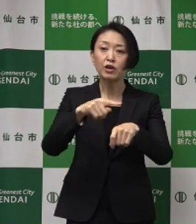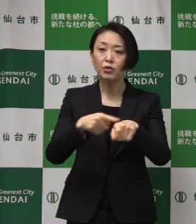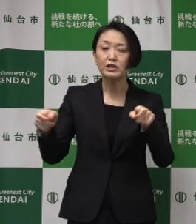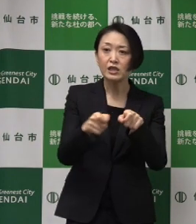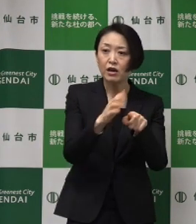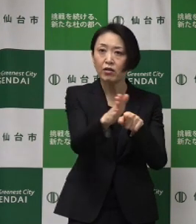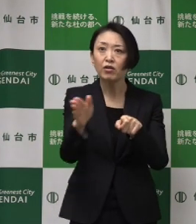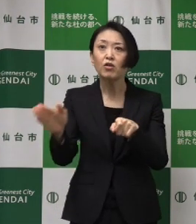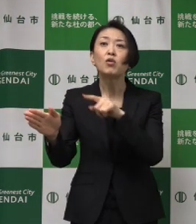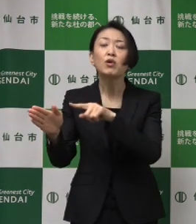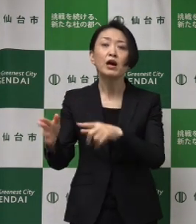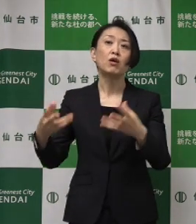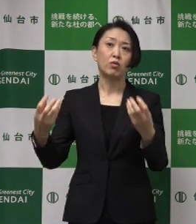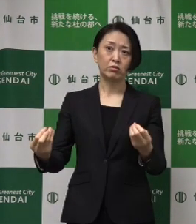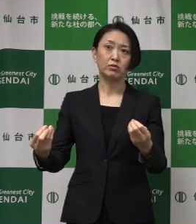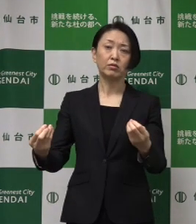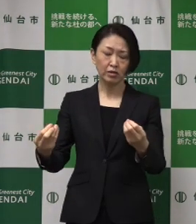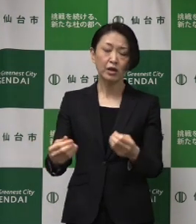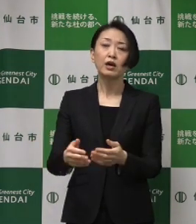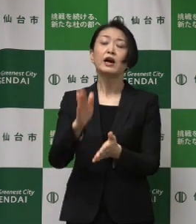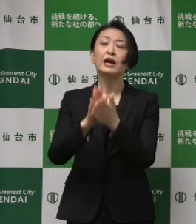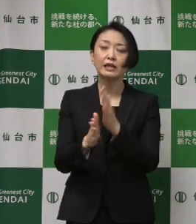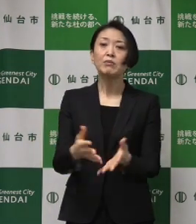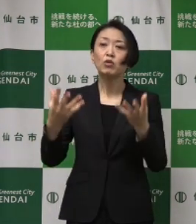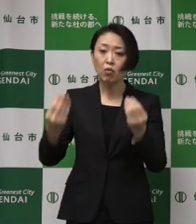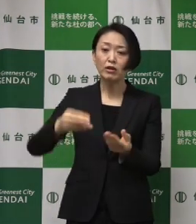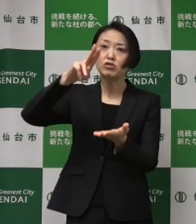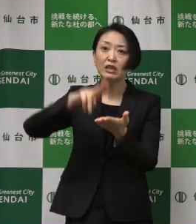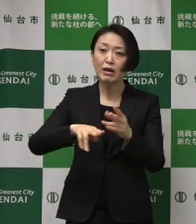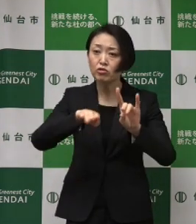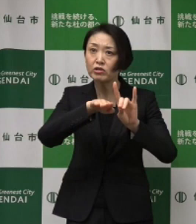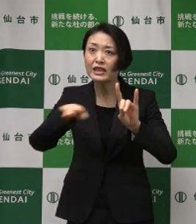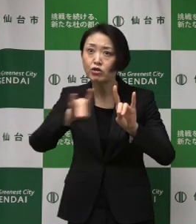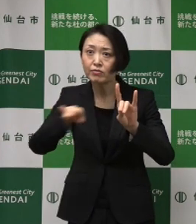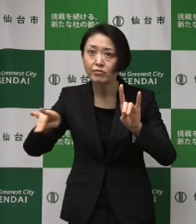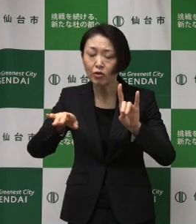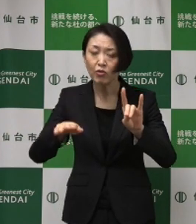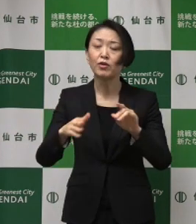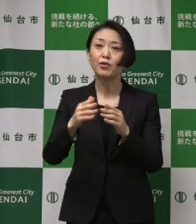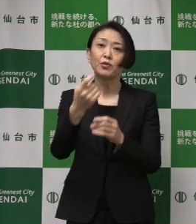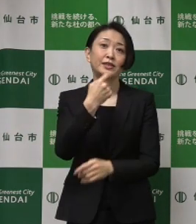て解除の基準っていうのは市長どういうふうにお考えになっているのか教えてください。